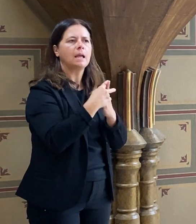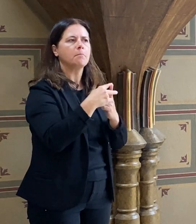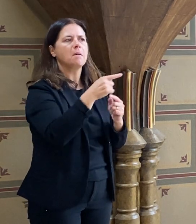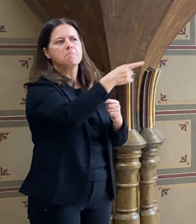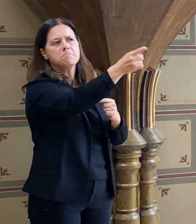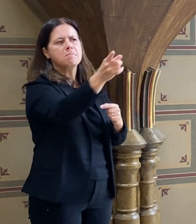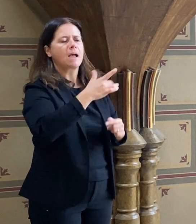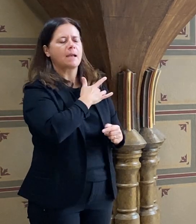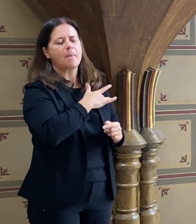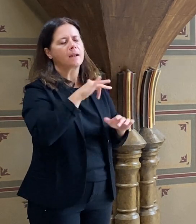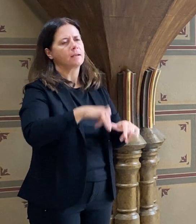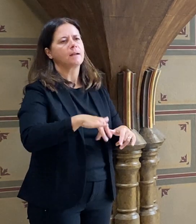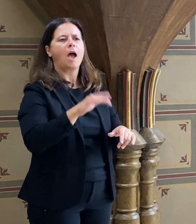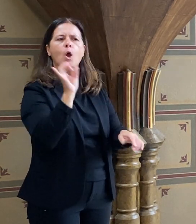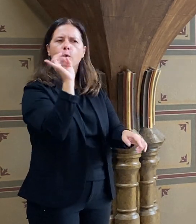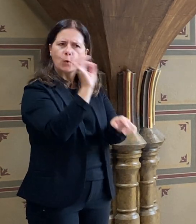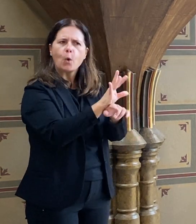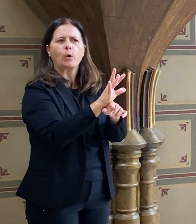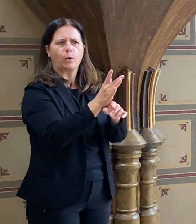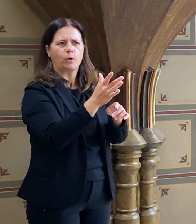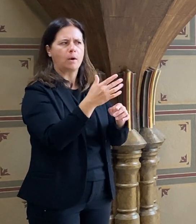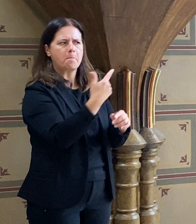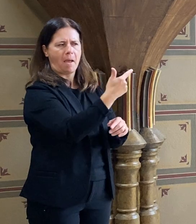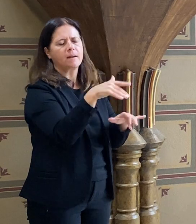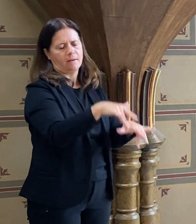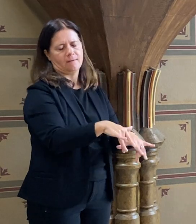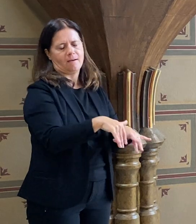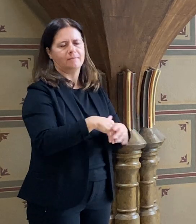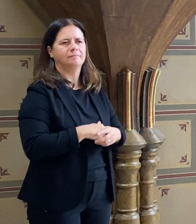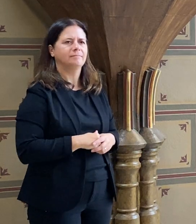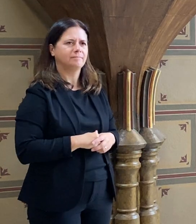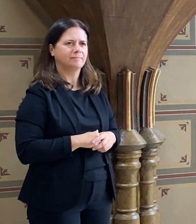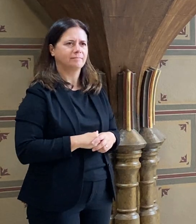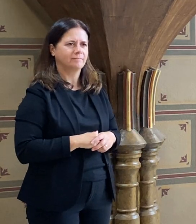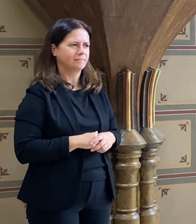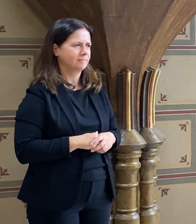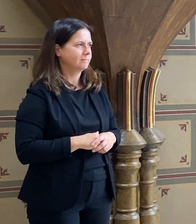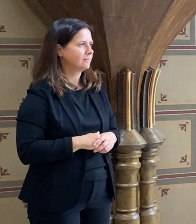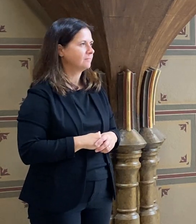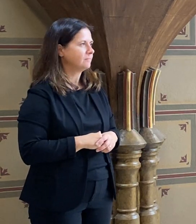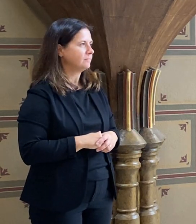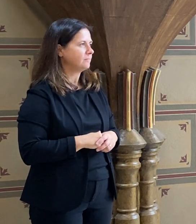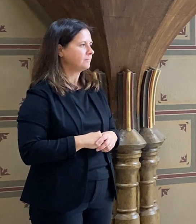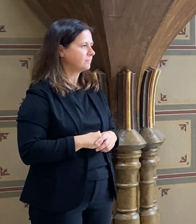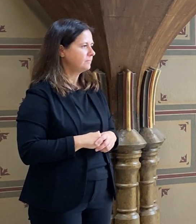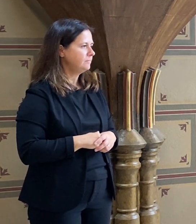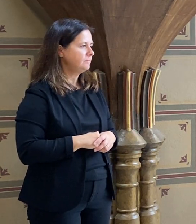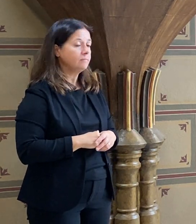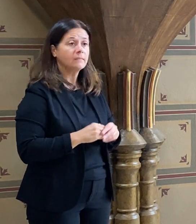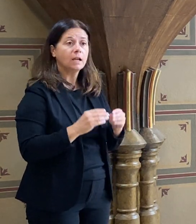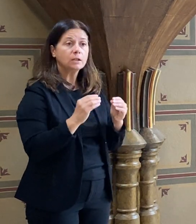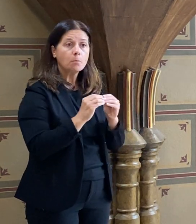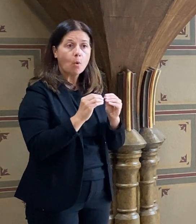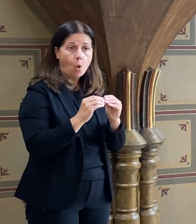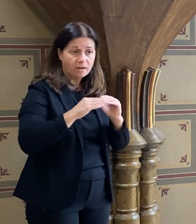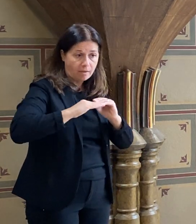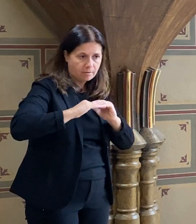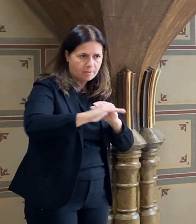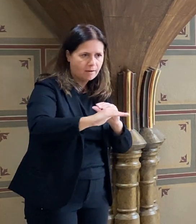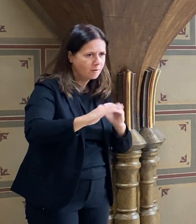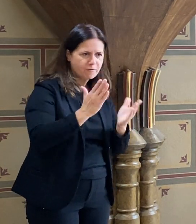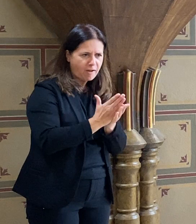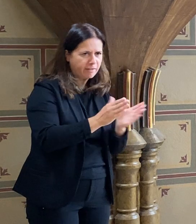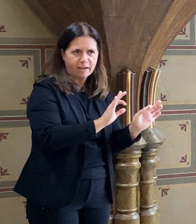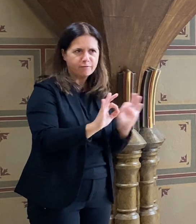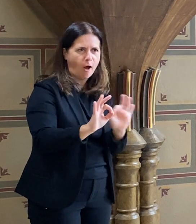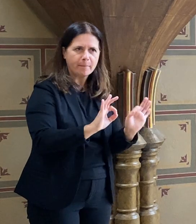glücklich schätzen, dass ihr hier seid. Der Boden ist bereitet.